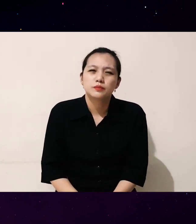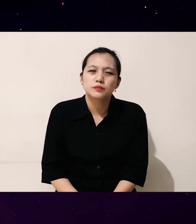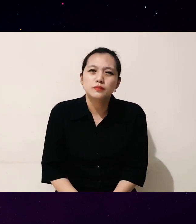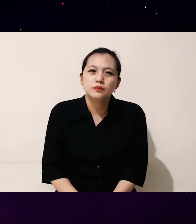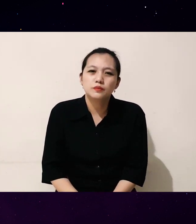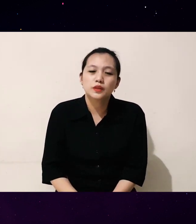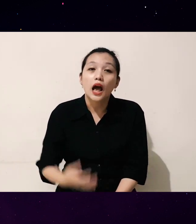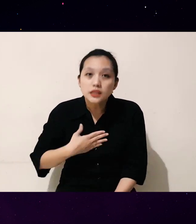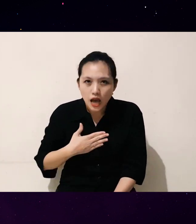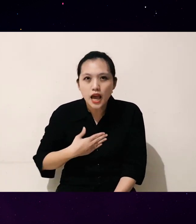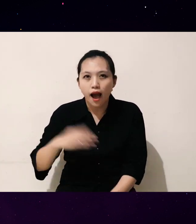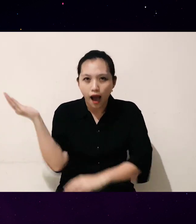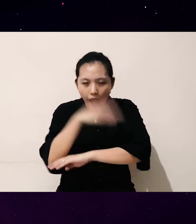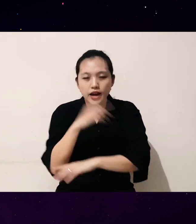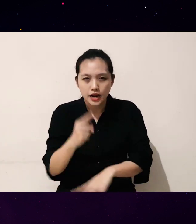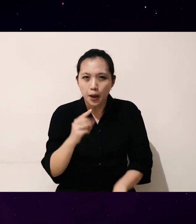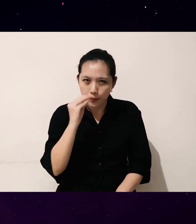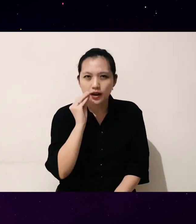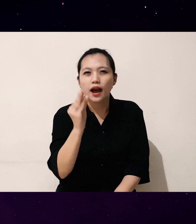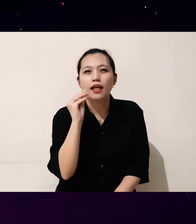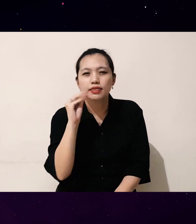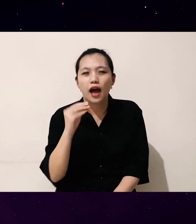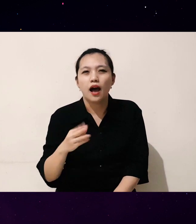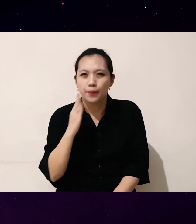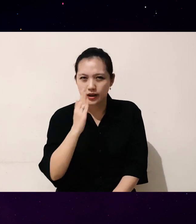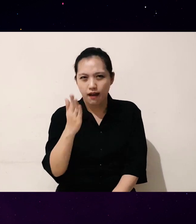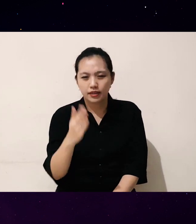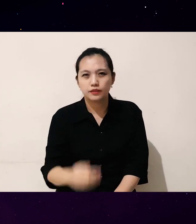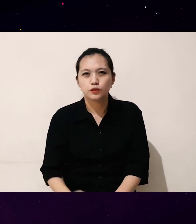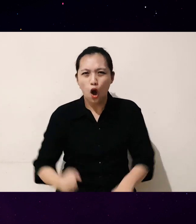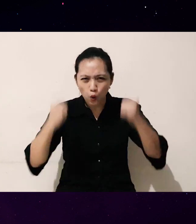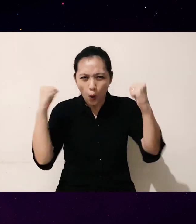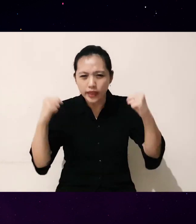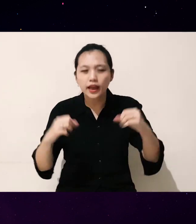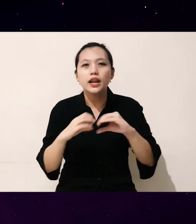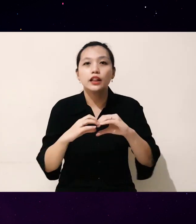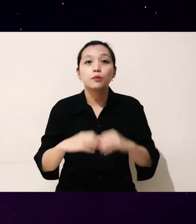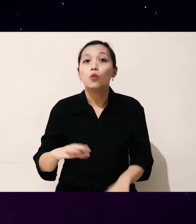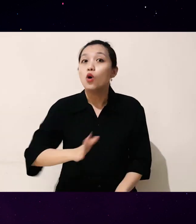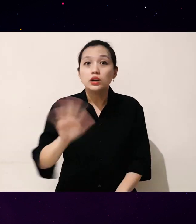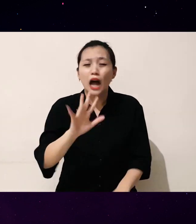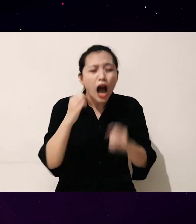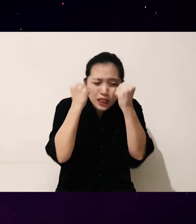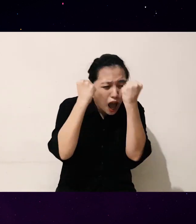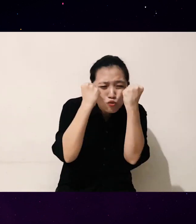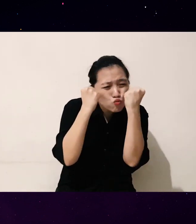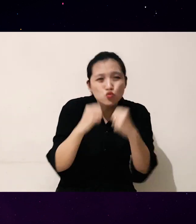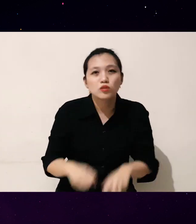ini saya berdiri di hadapan Anda membawa firman ini, mewakili suara Tuhan berkata kepada